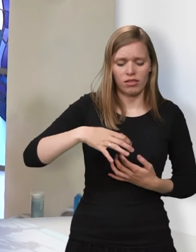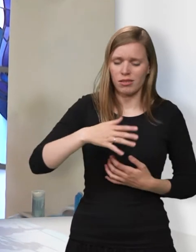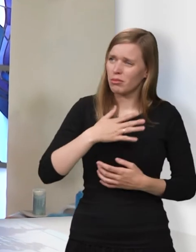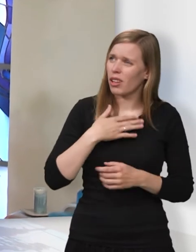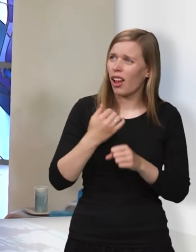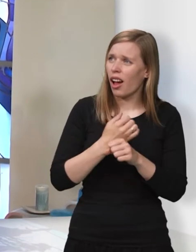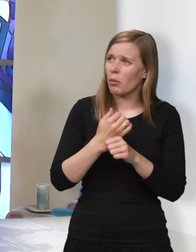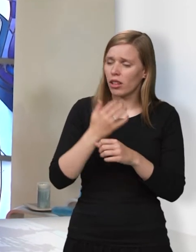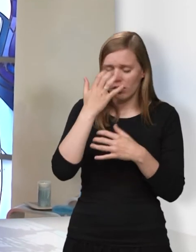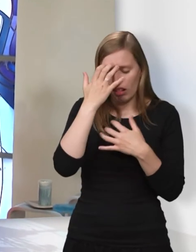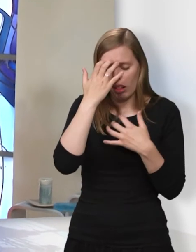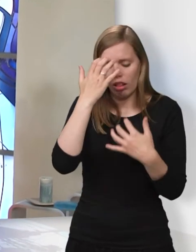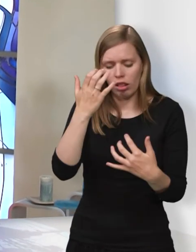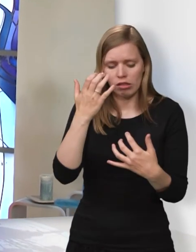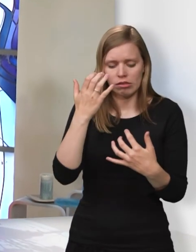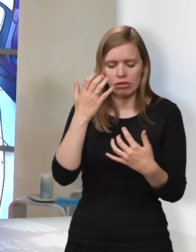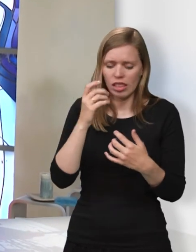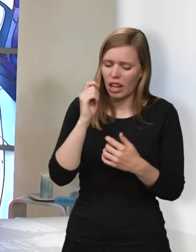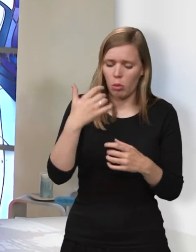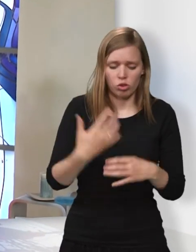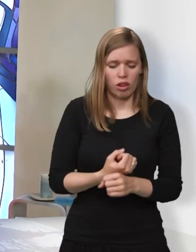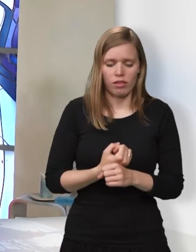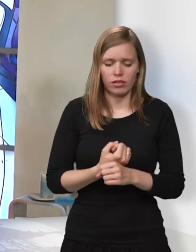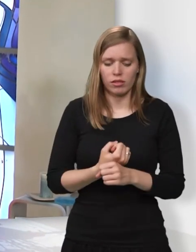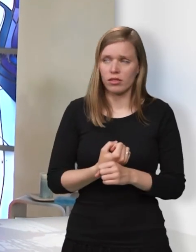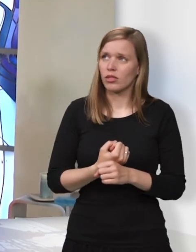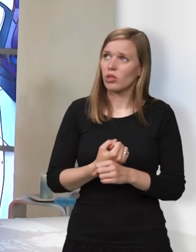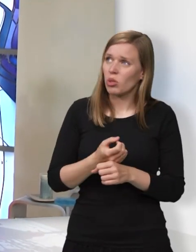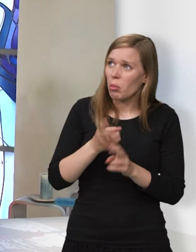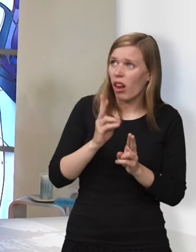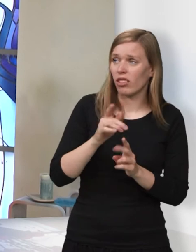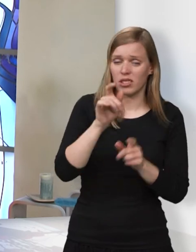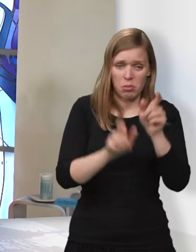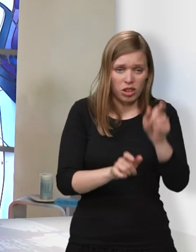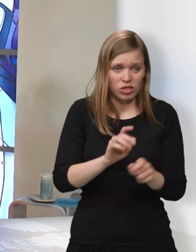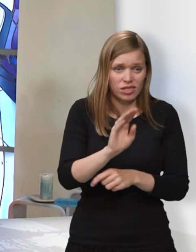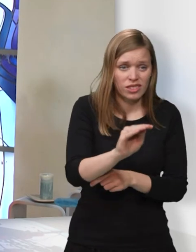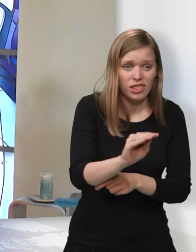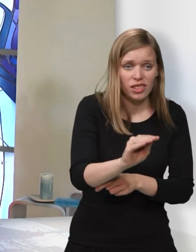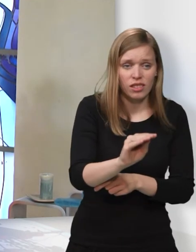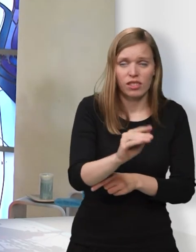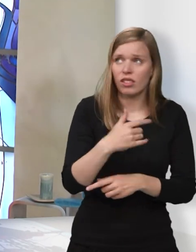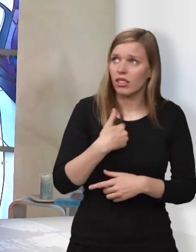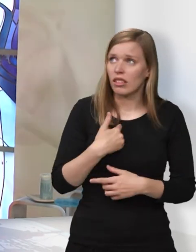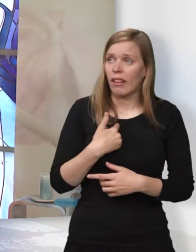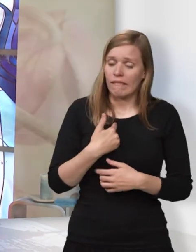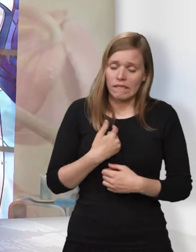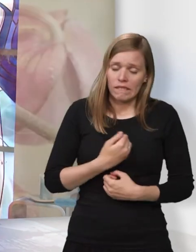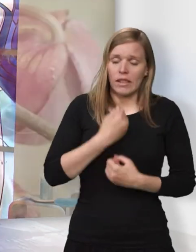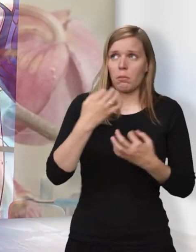zurecht. Und bin ein Mensch, der sich überwinden muss, ehe er zu anderen spricht.